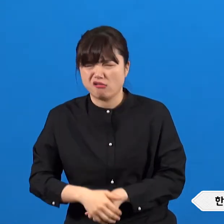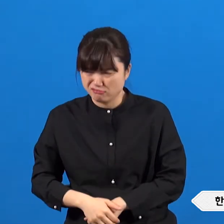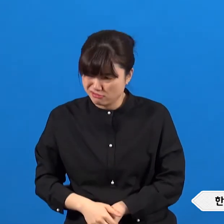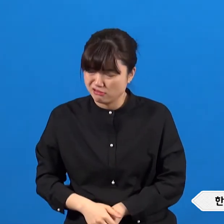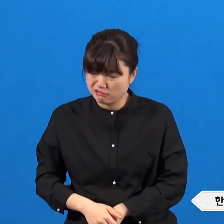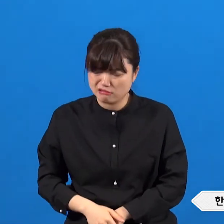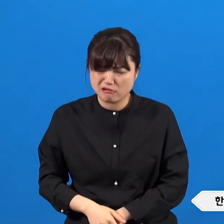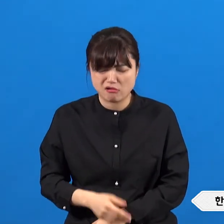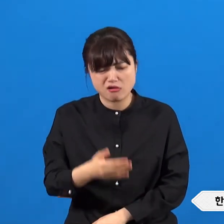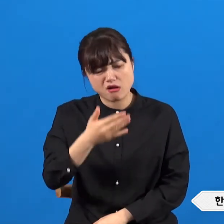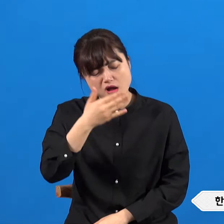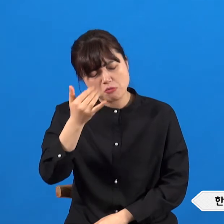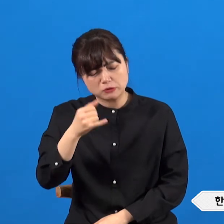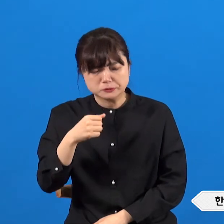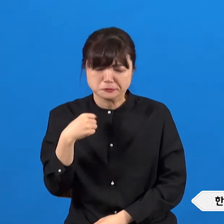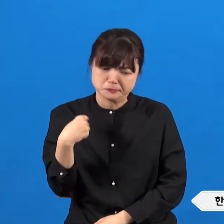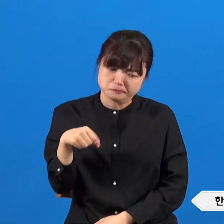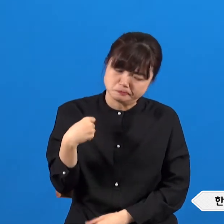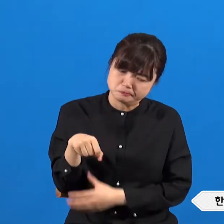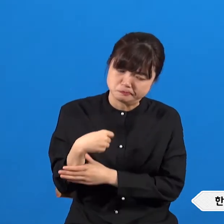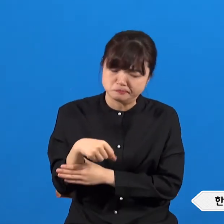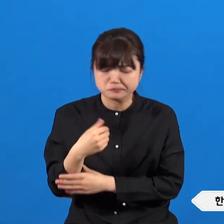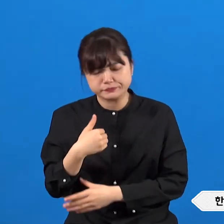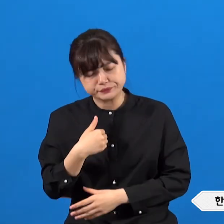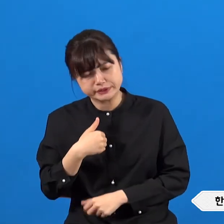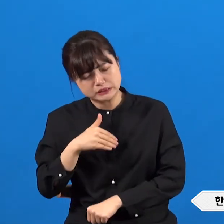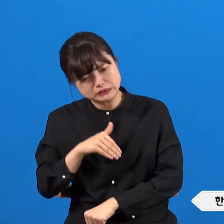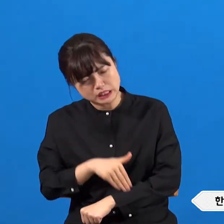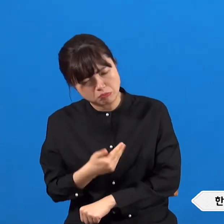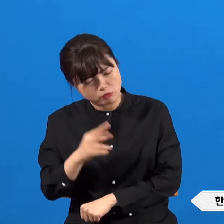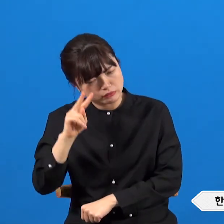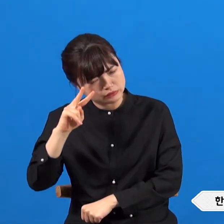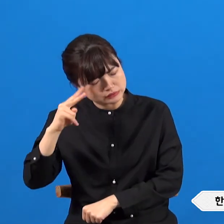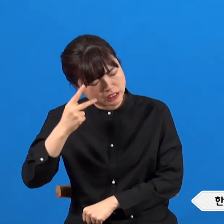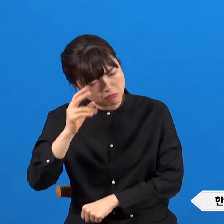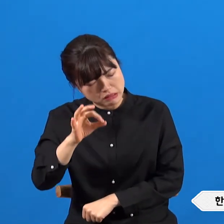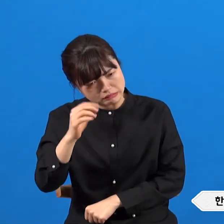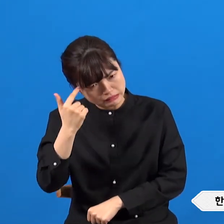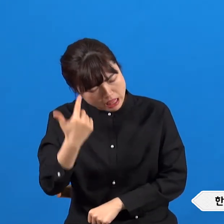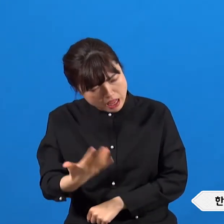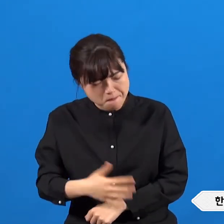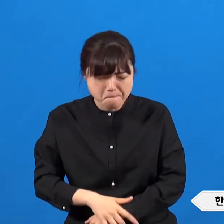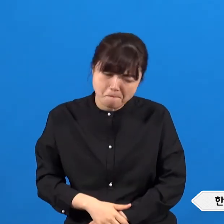조카를 잘못 본 게 아닐까 하는 그런 의구심이 들었습니다.